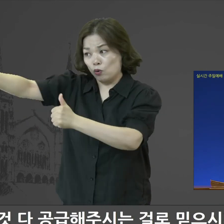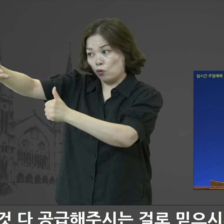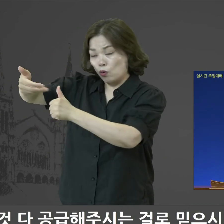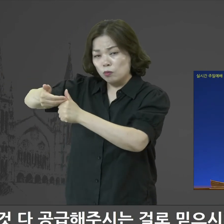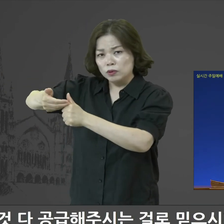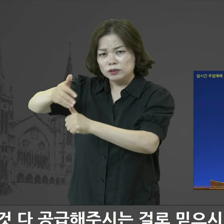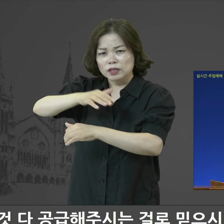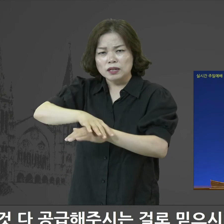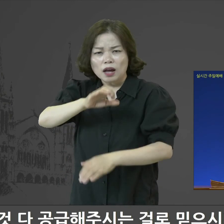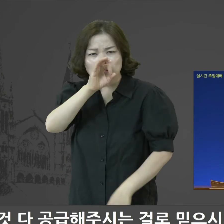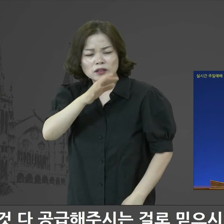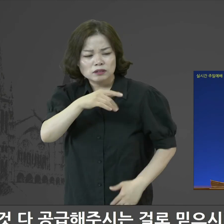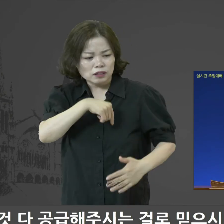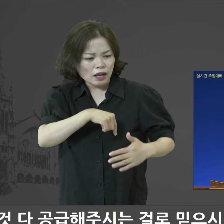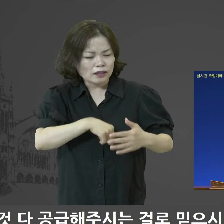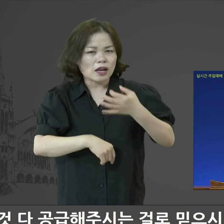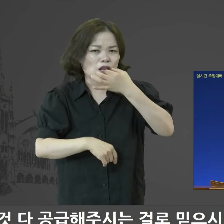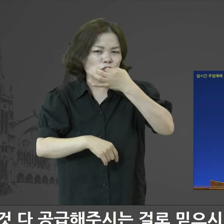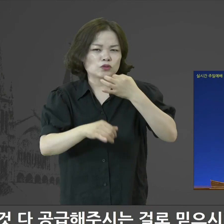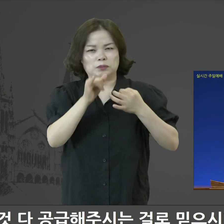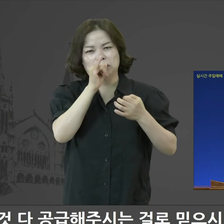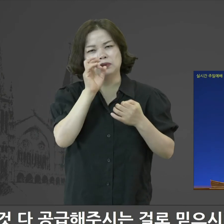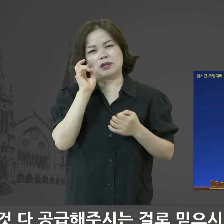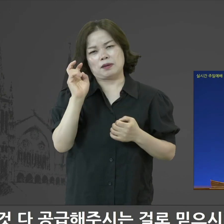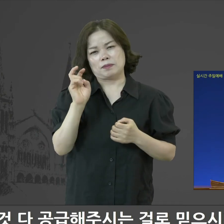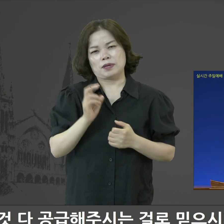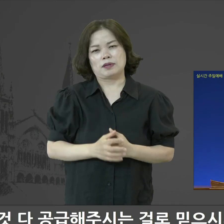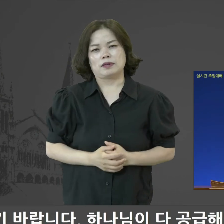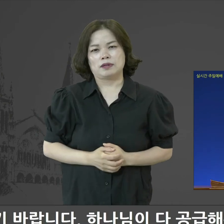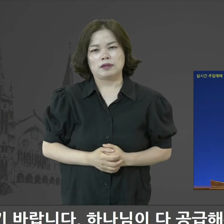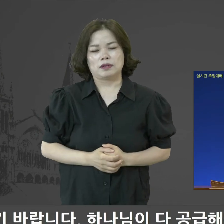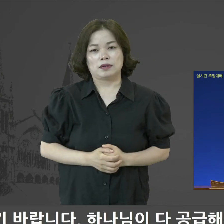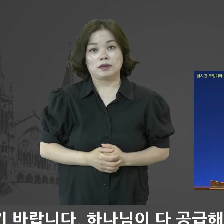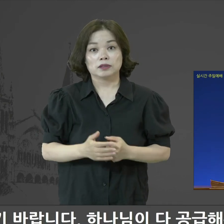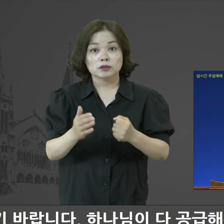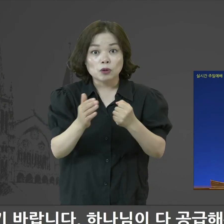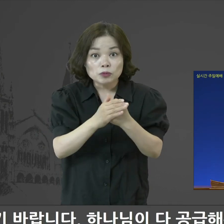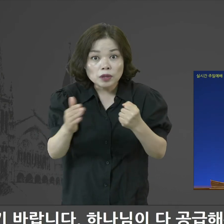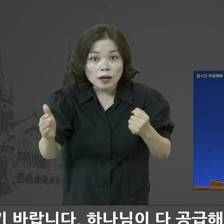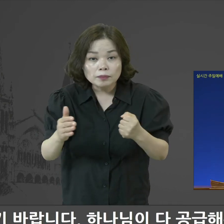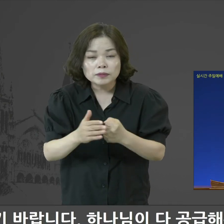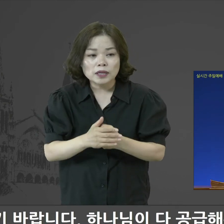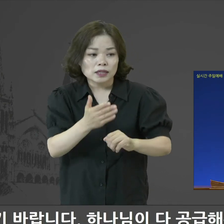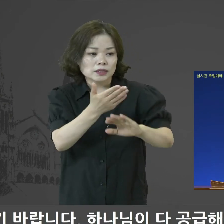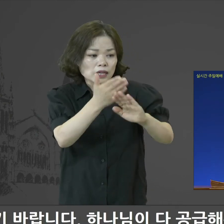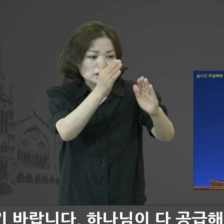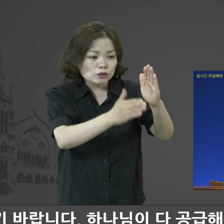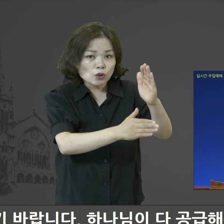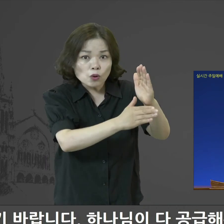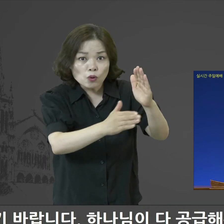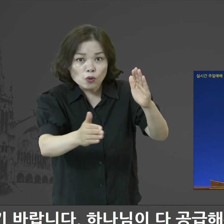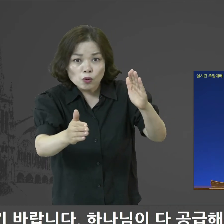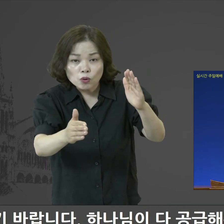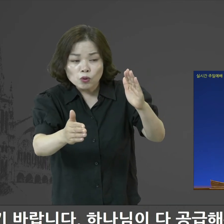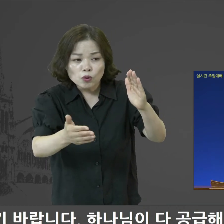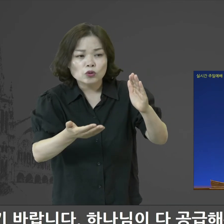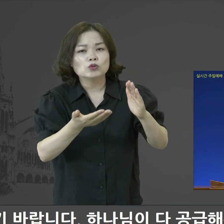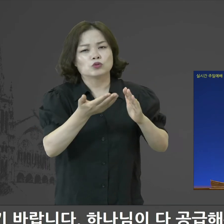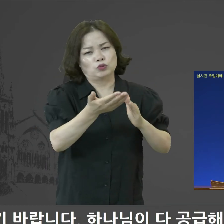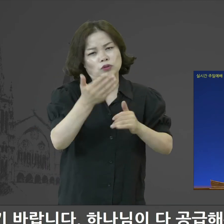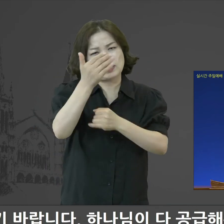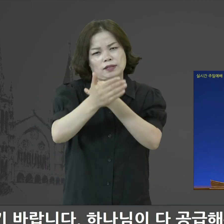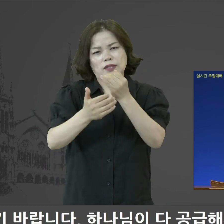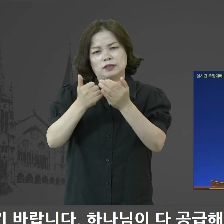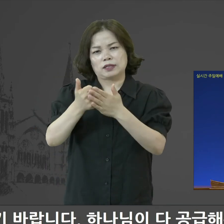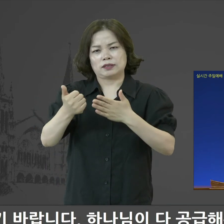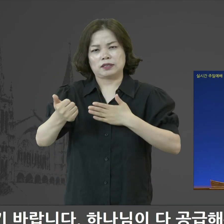잘 안 드는 거 어쩌면 내 안에 탐욕이 있어서 그런지 모릅니다. 그래서 다른 성도들에게 주시는 거, 하나님이